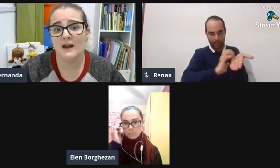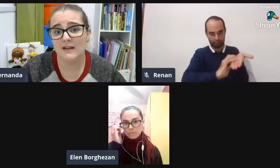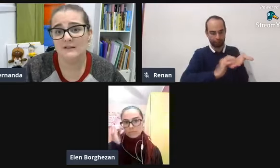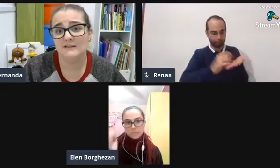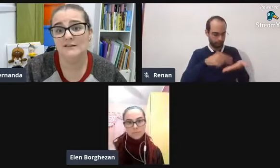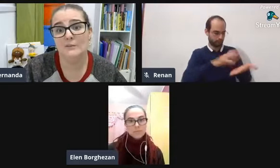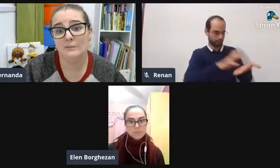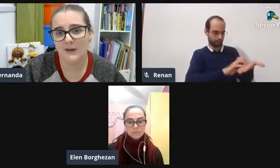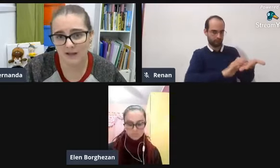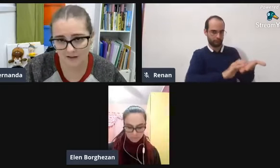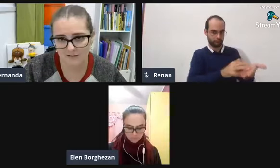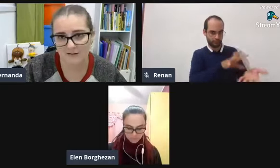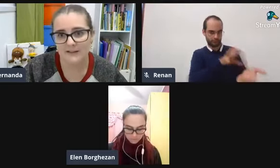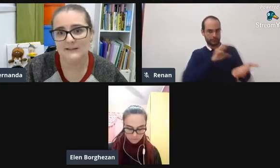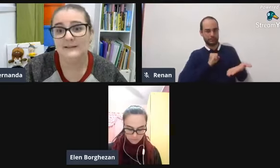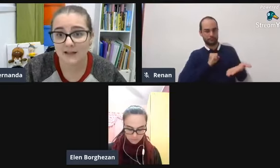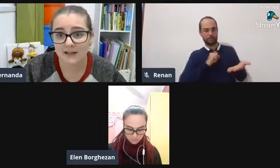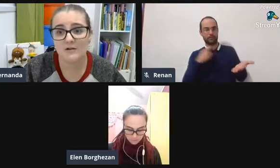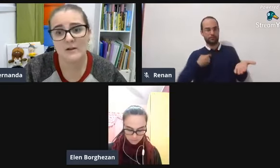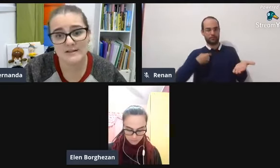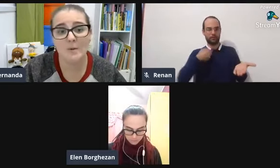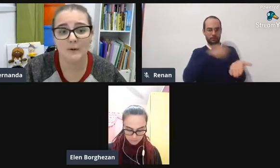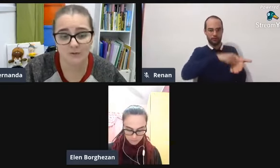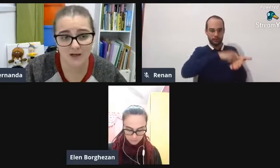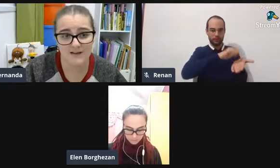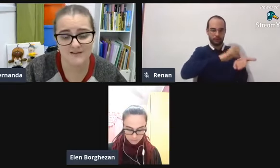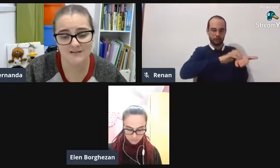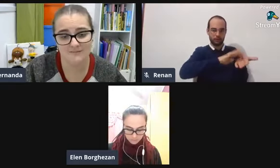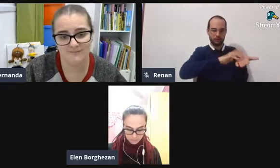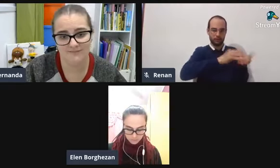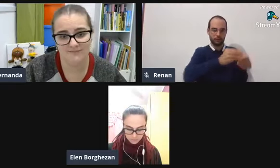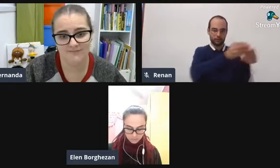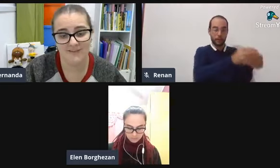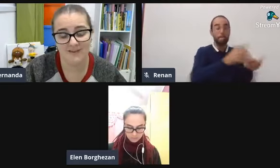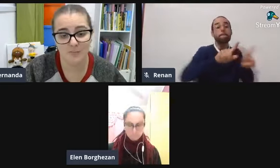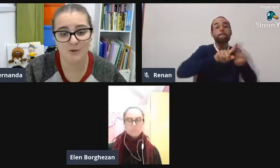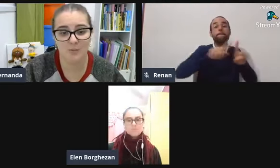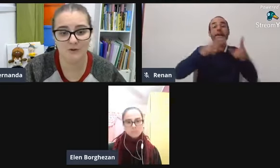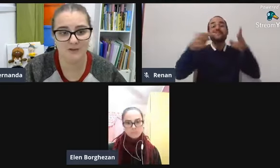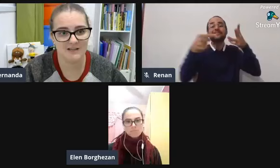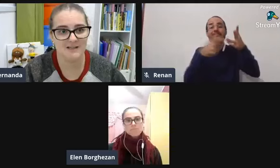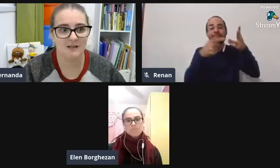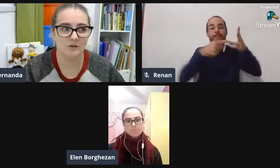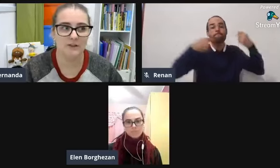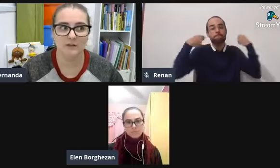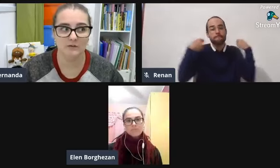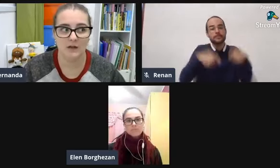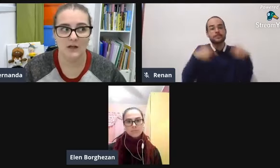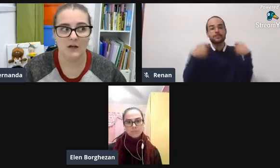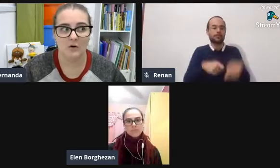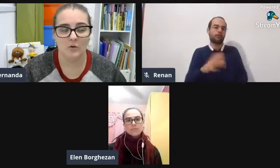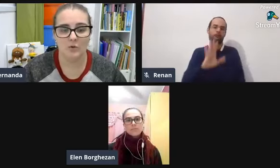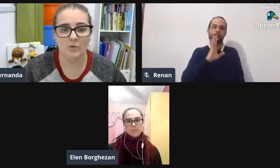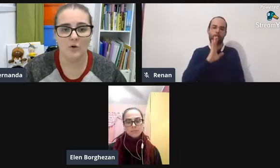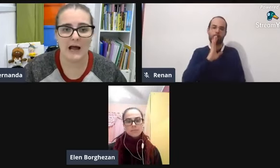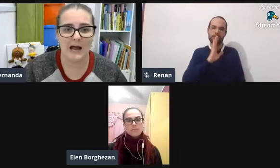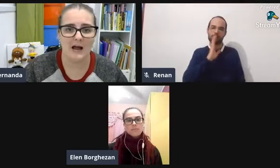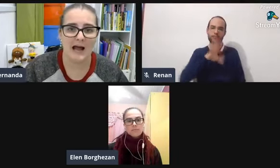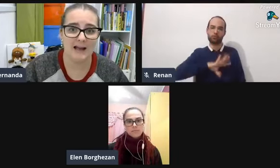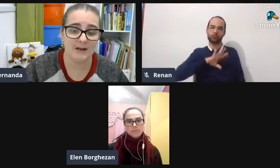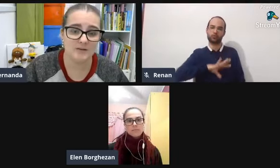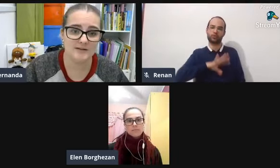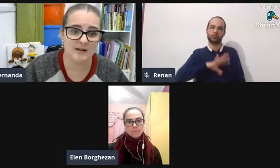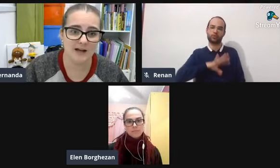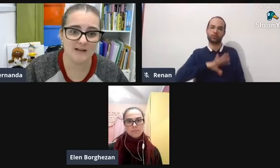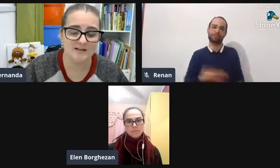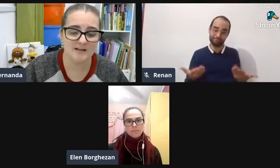ela vai também ter que conhecer o português, né? Porque o português, querendo ou não,